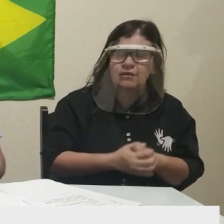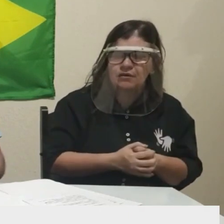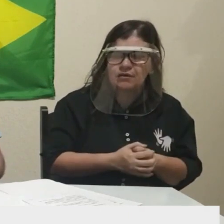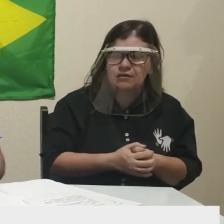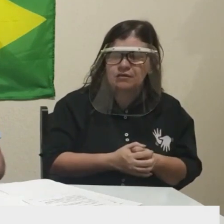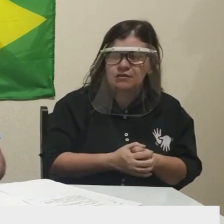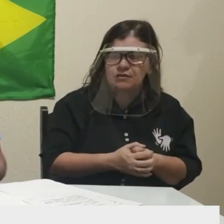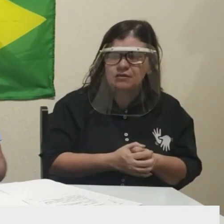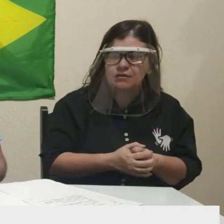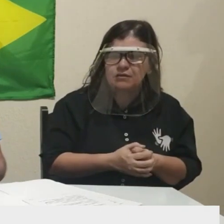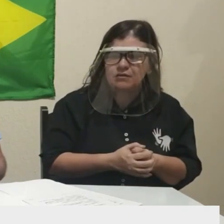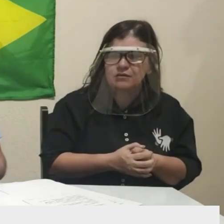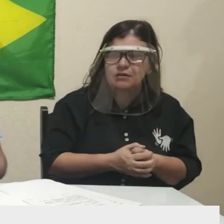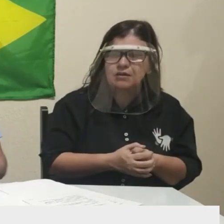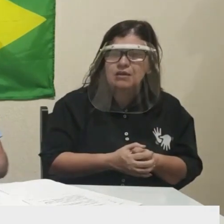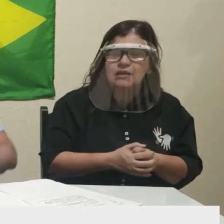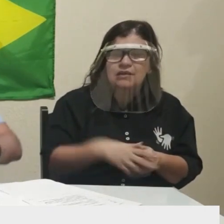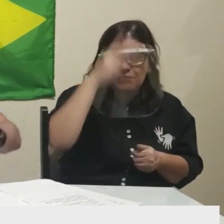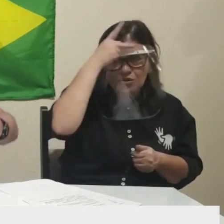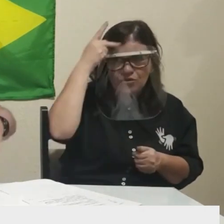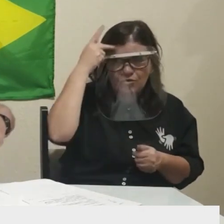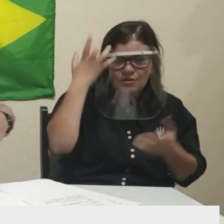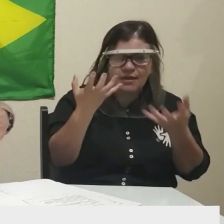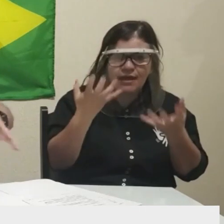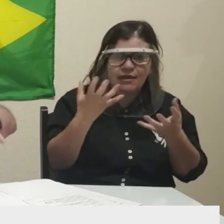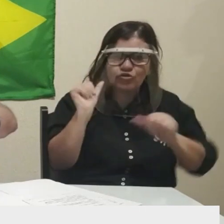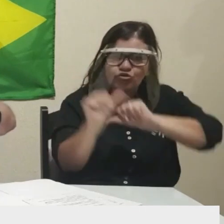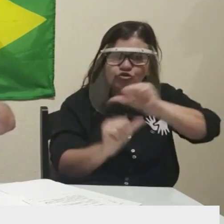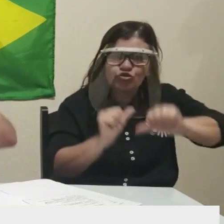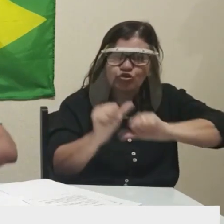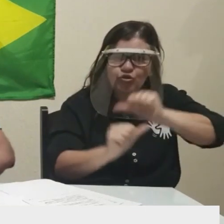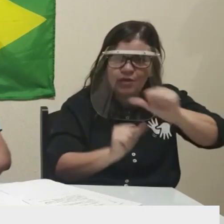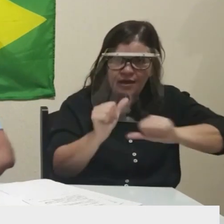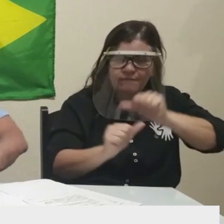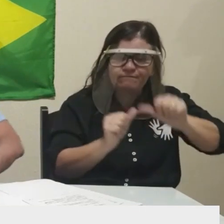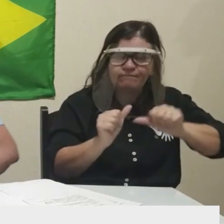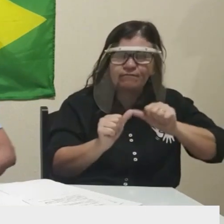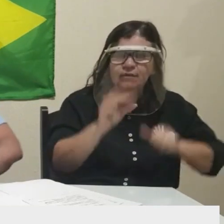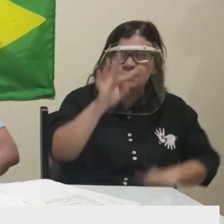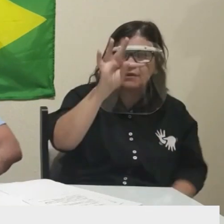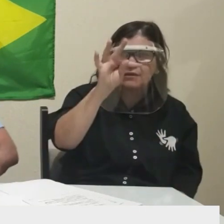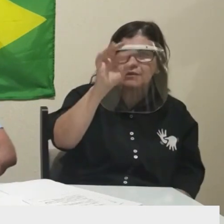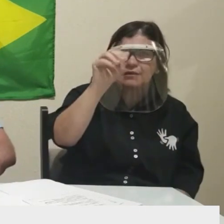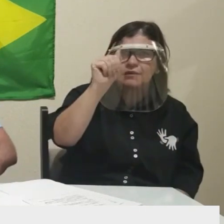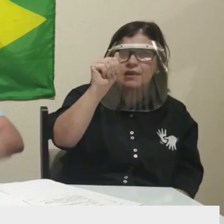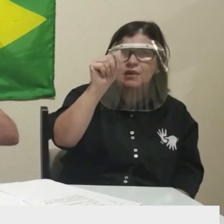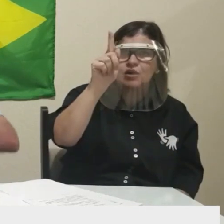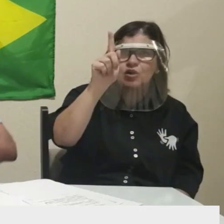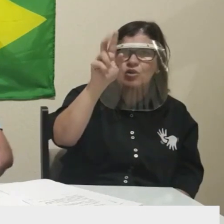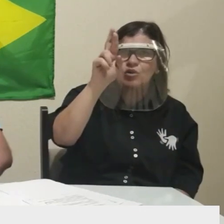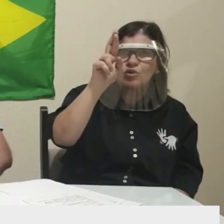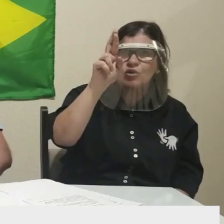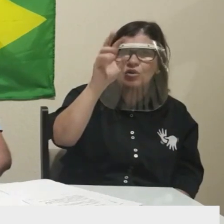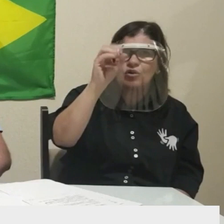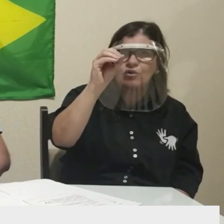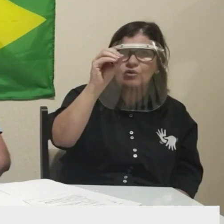pessoal lá quer trocar os tacógrafos, pegando ônibus, vans, caminhões, né? 2 milhões de tacógrafos, olha, 2